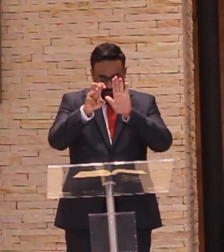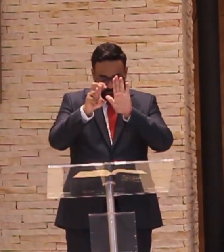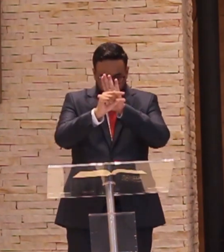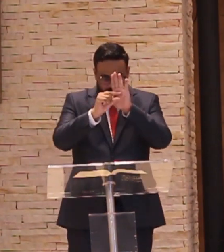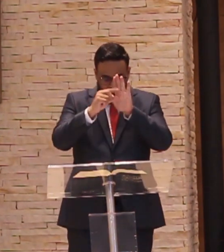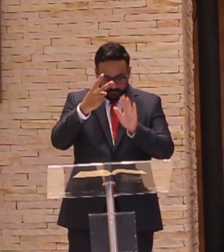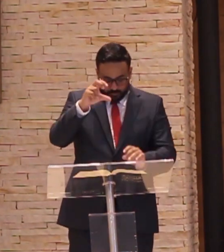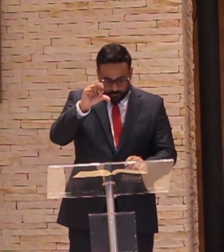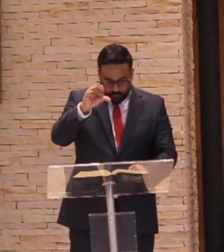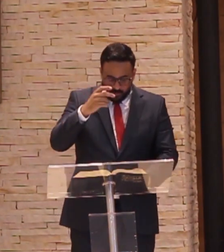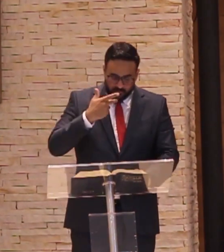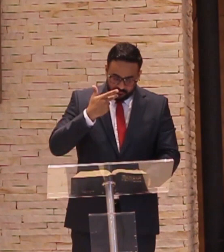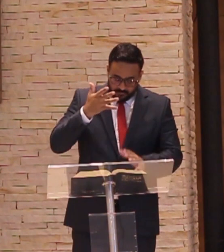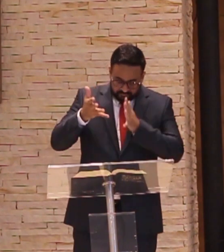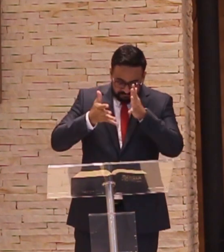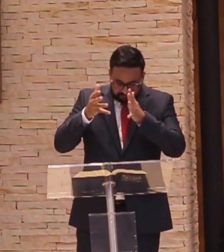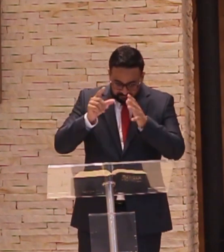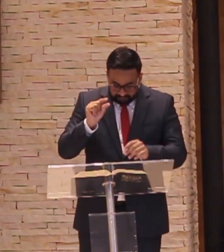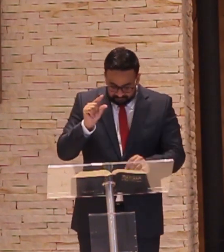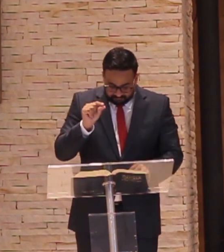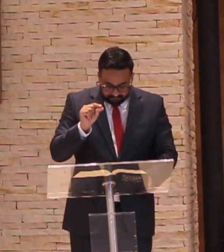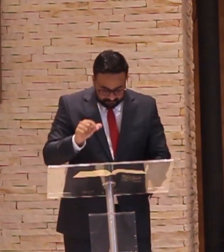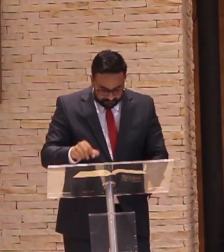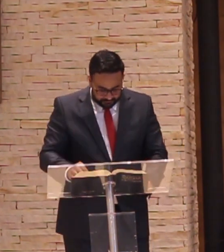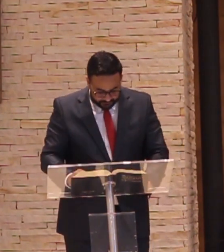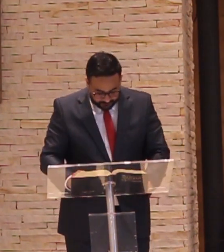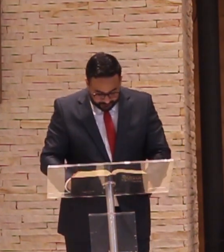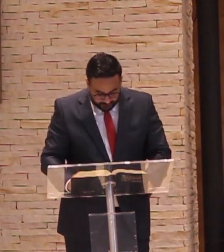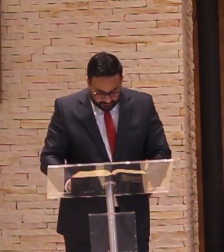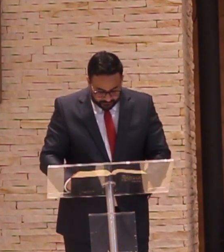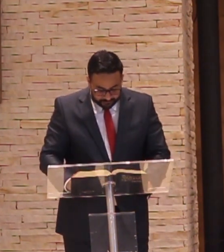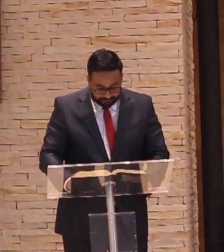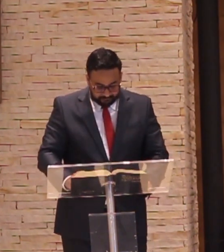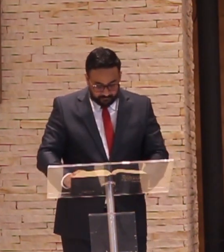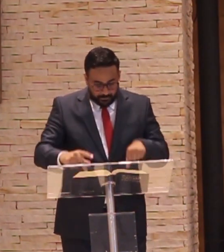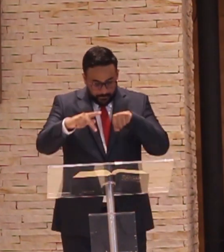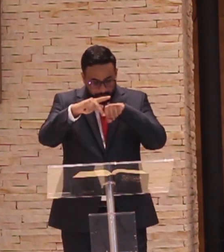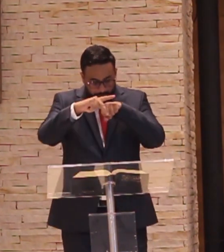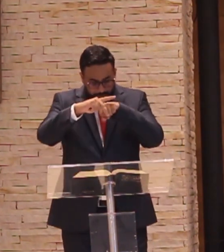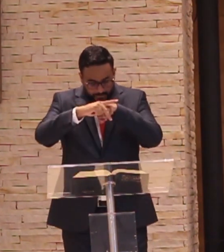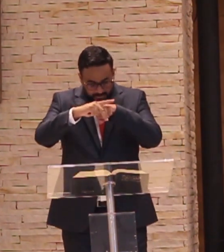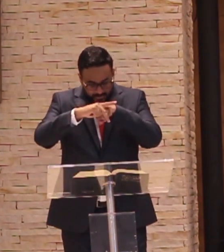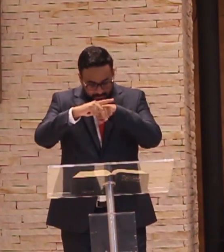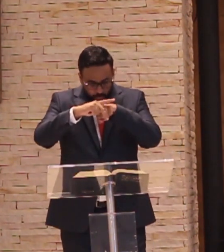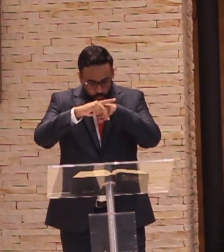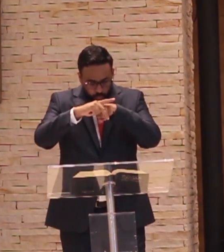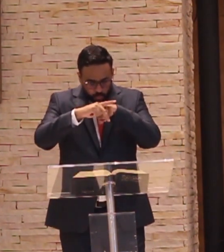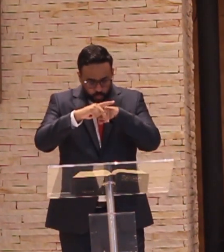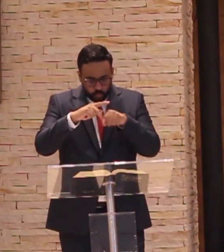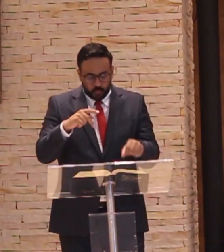Então, para reforçar a passagem, é Atos, capítulo 5, verso 29. Eu vou sinalizar o que está escrito aqui.